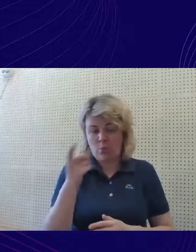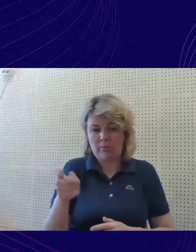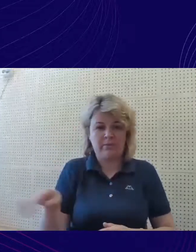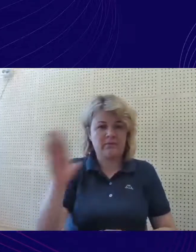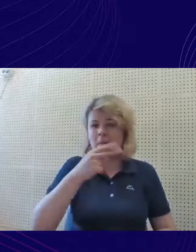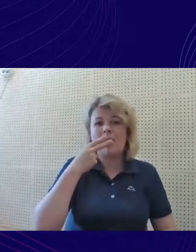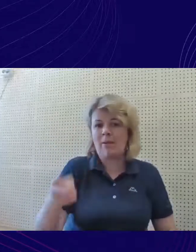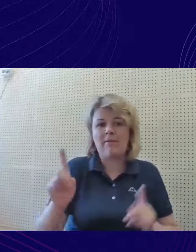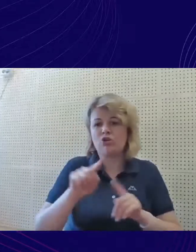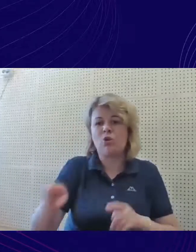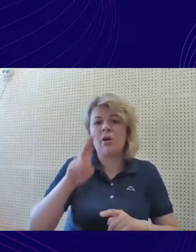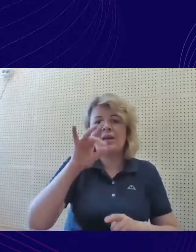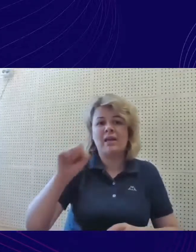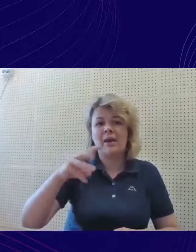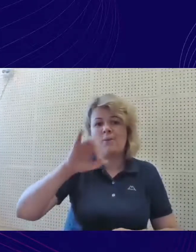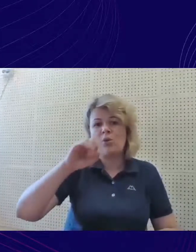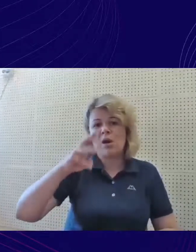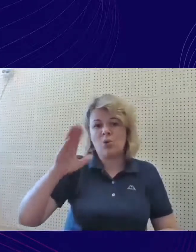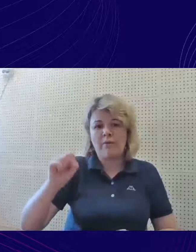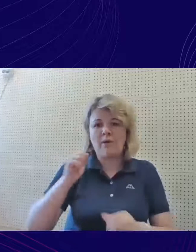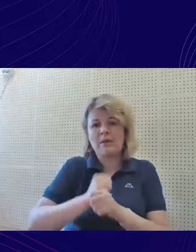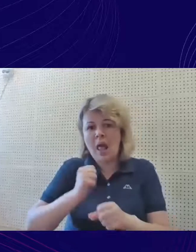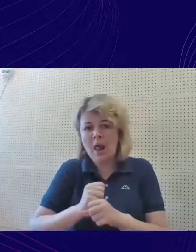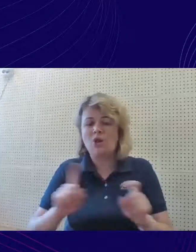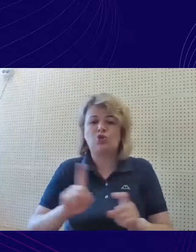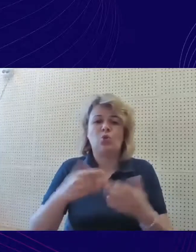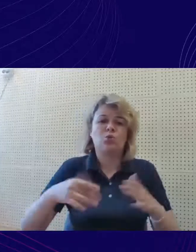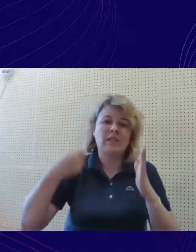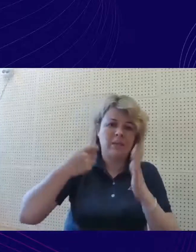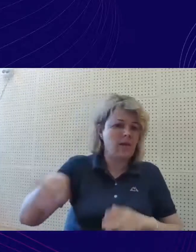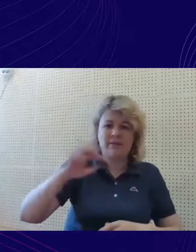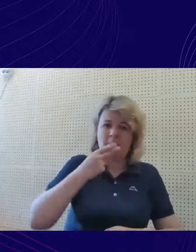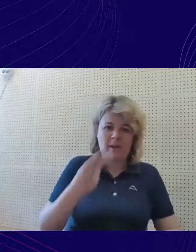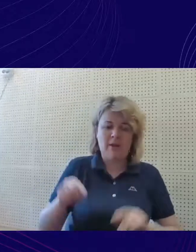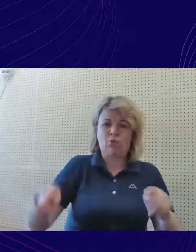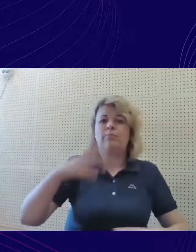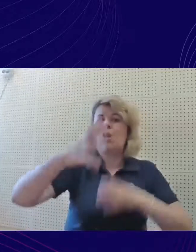Тут международный проект, политика, Карл Маркс, наше все. И